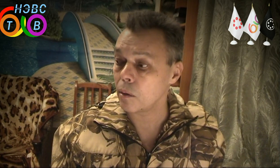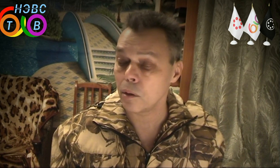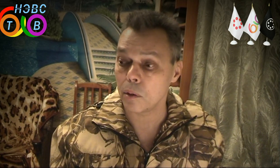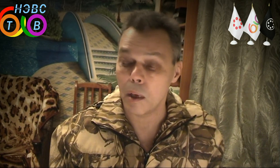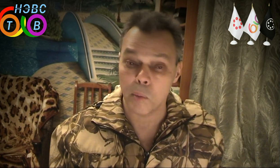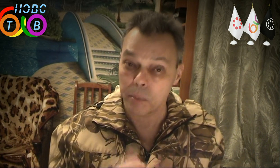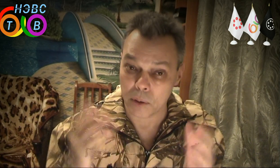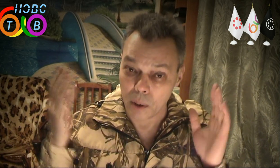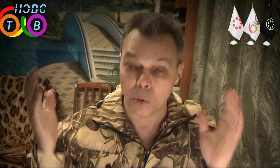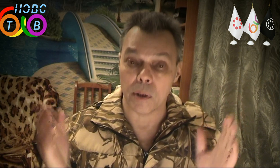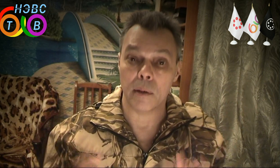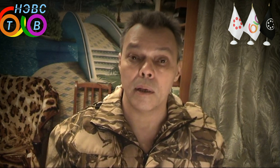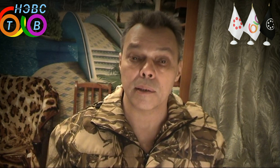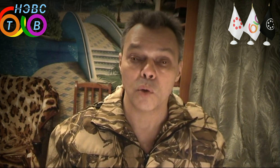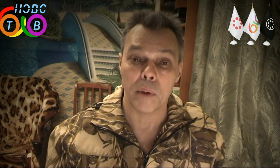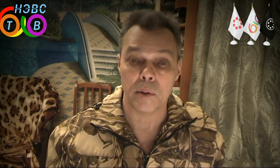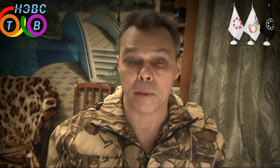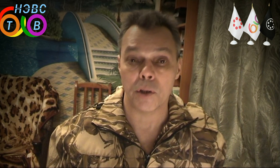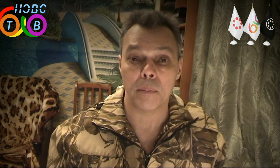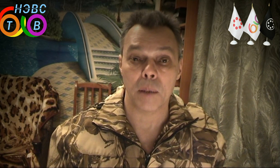И, может быть, другие-то задумаются, прежде чем так